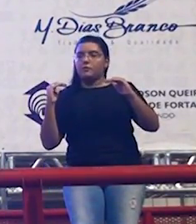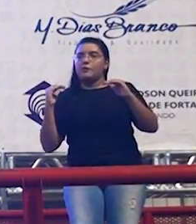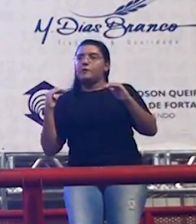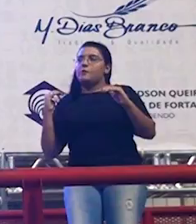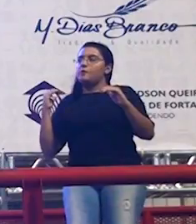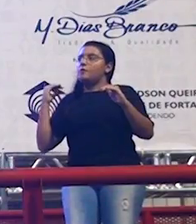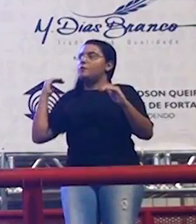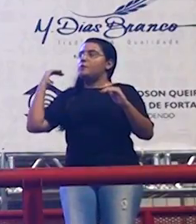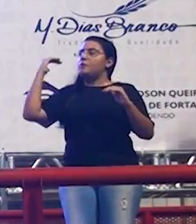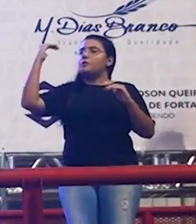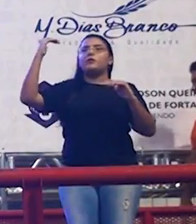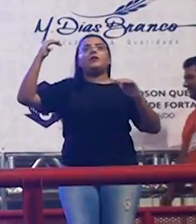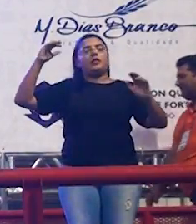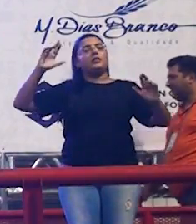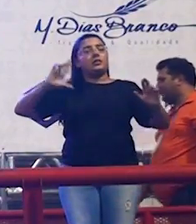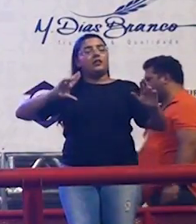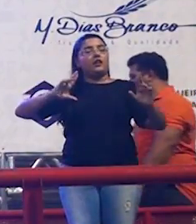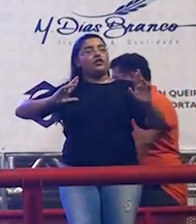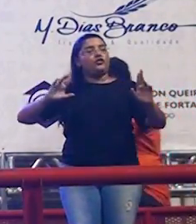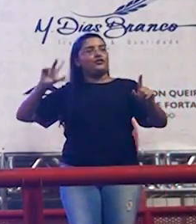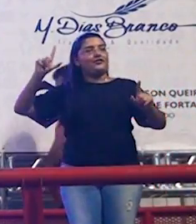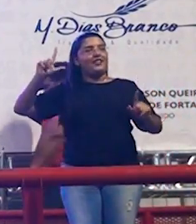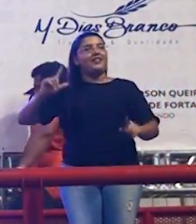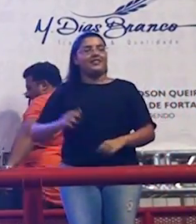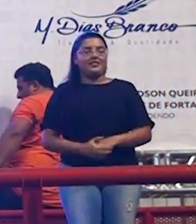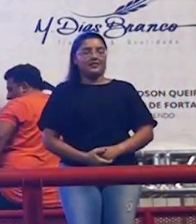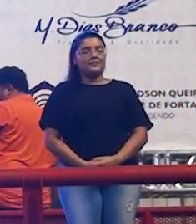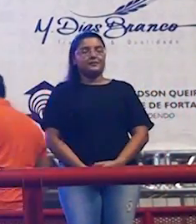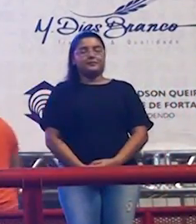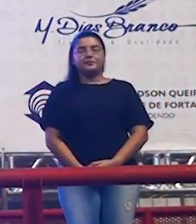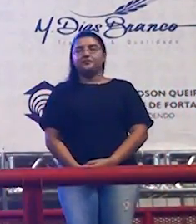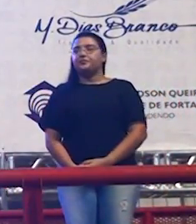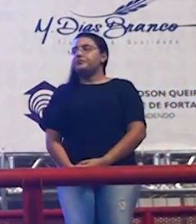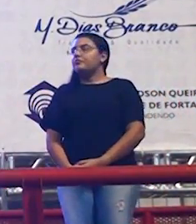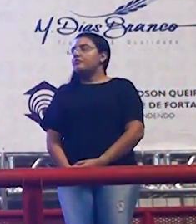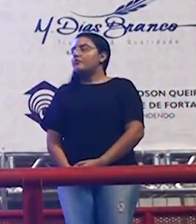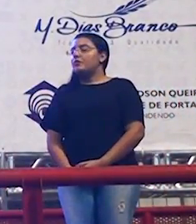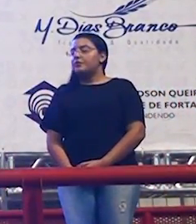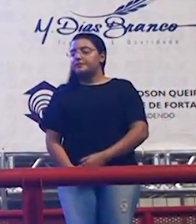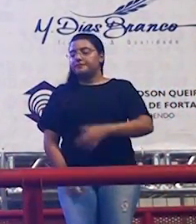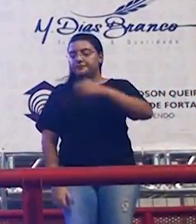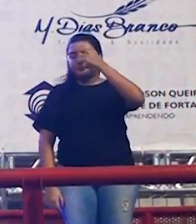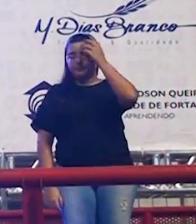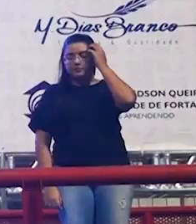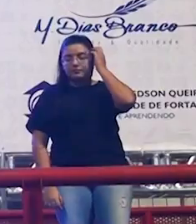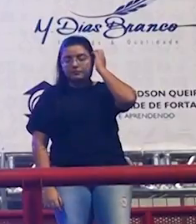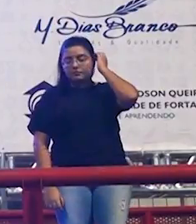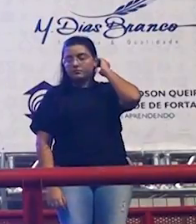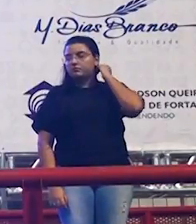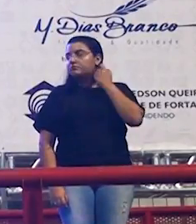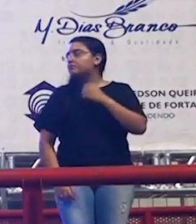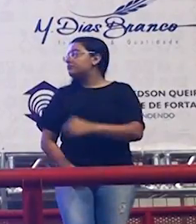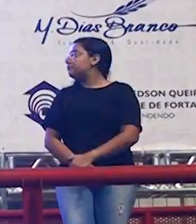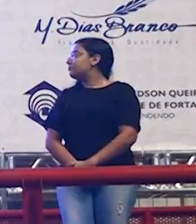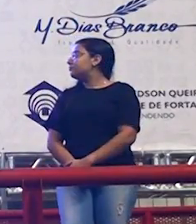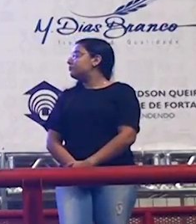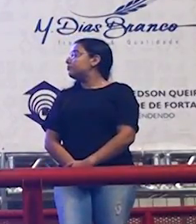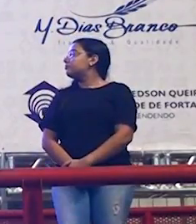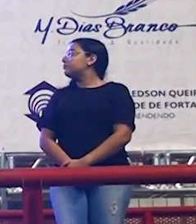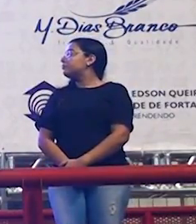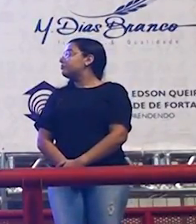disparidade, faremos grandes diferenças. Sim? Beleza? Pois vamos entender aqui que diferença isso faz.